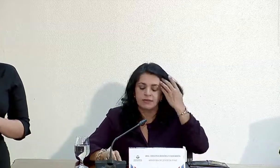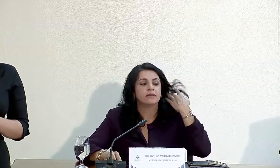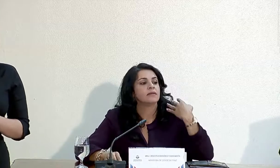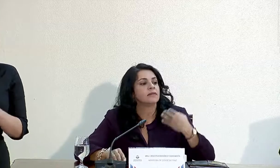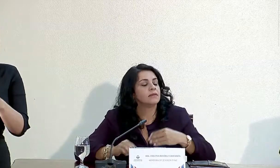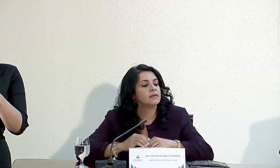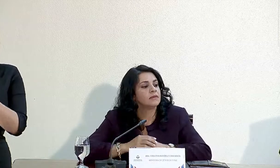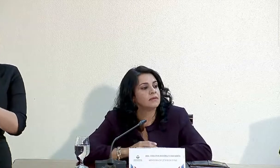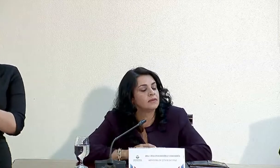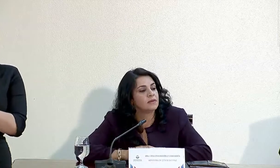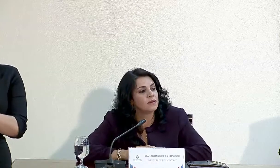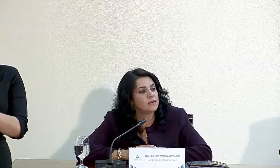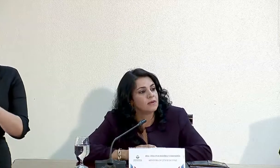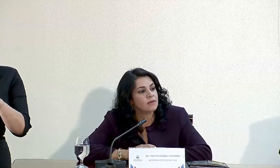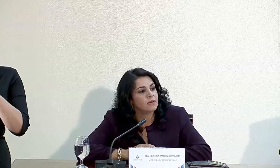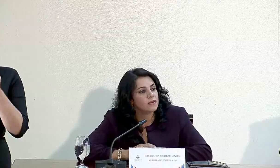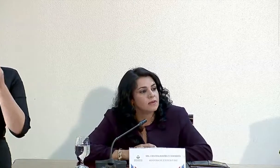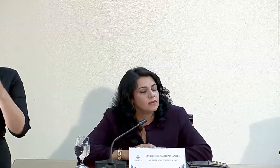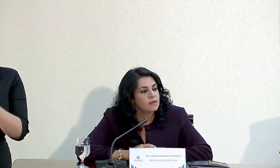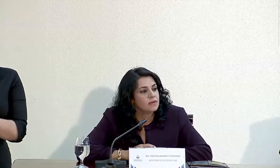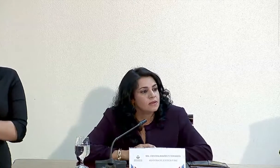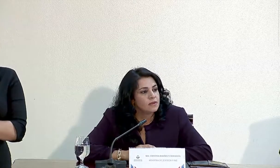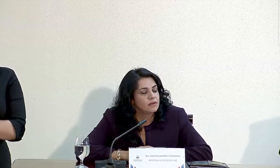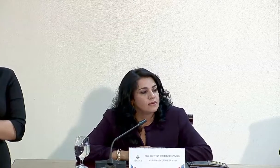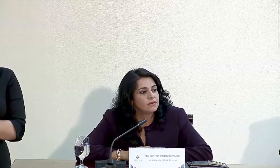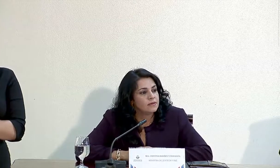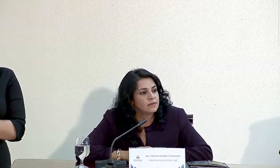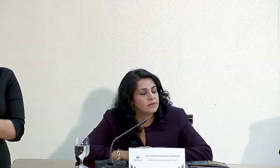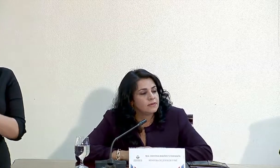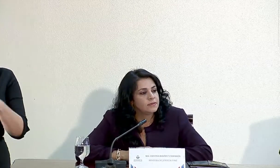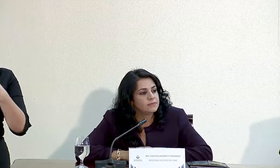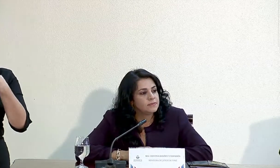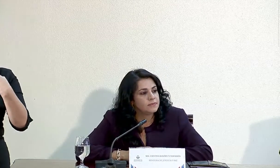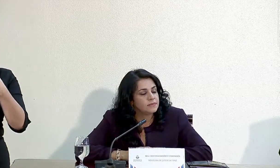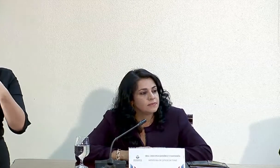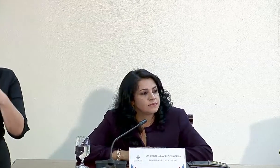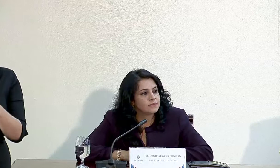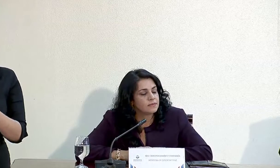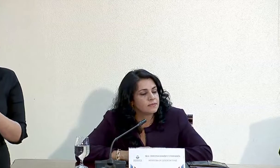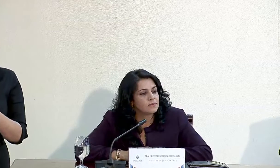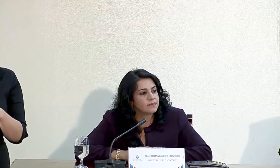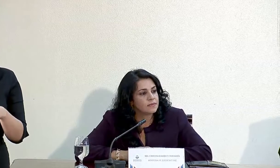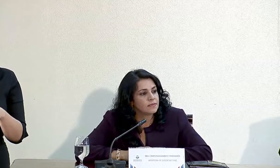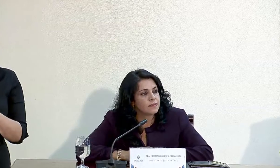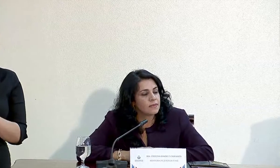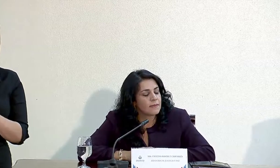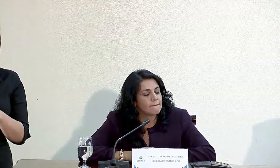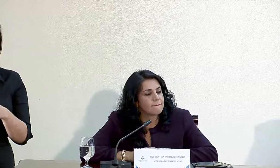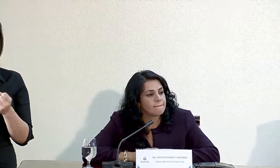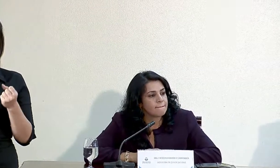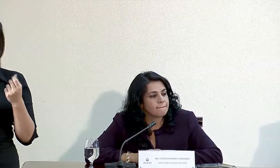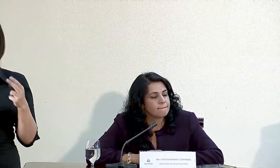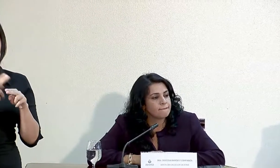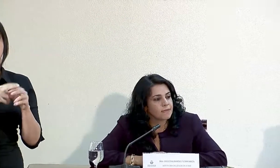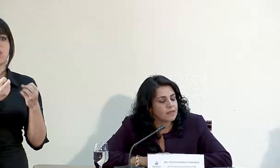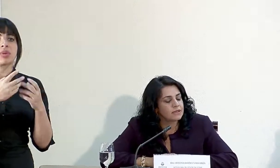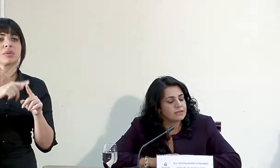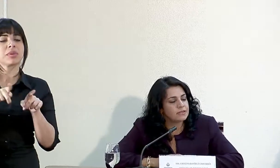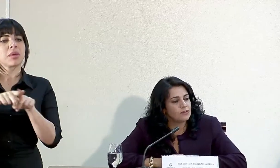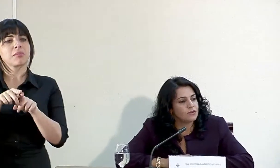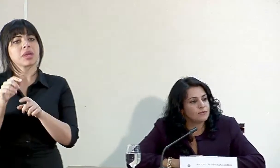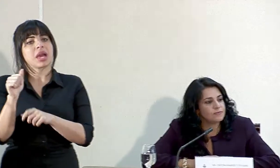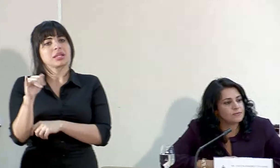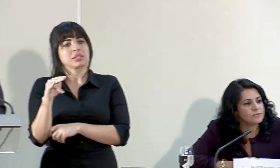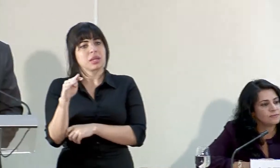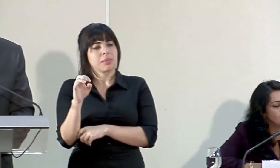hacinamiento sobre población es lo mismo, me gustaría que lo explicara, porque se ha hablado de que hay sobrepoblación y hay también